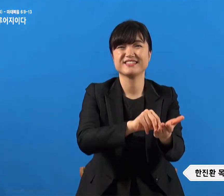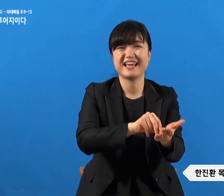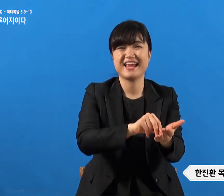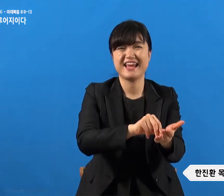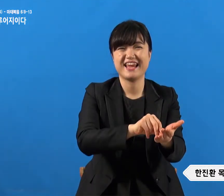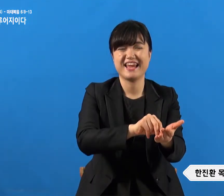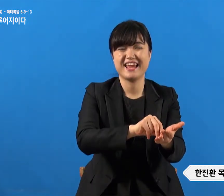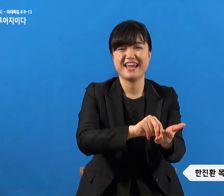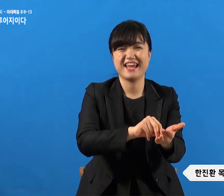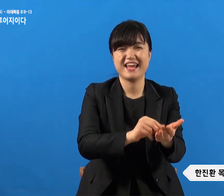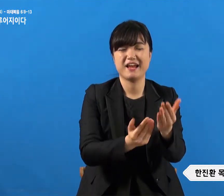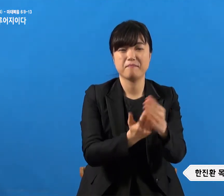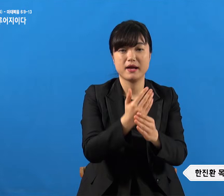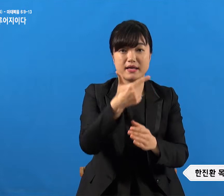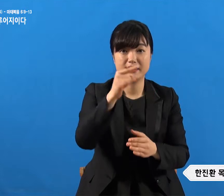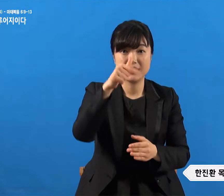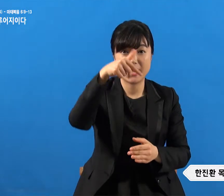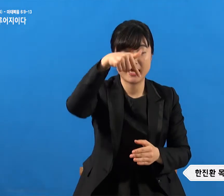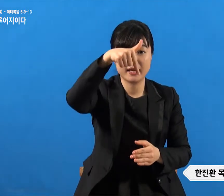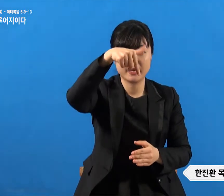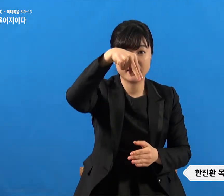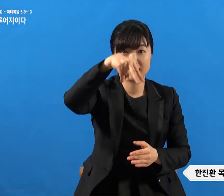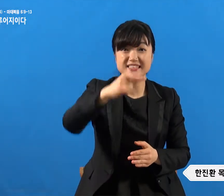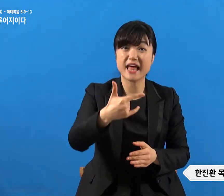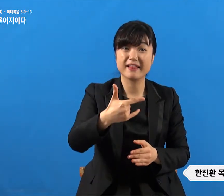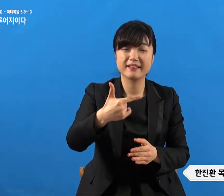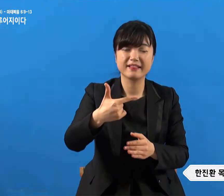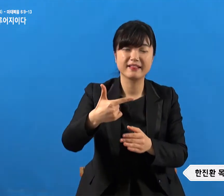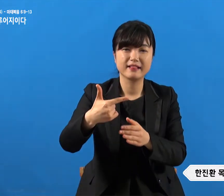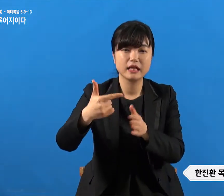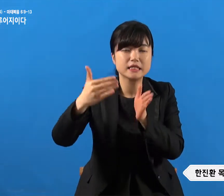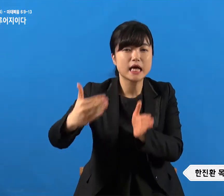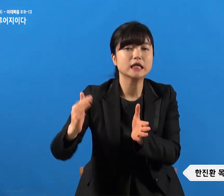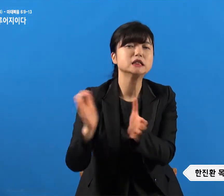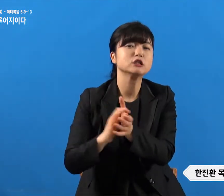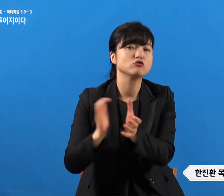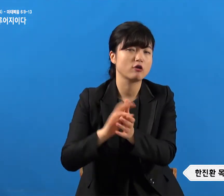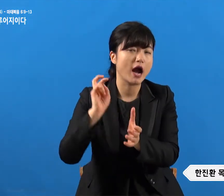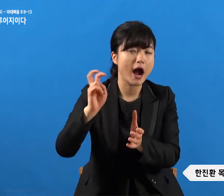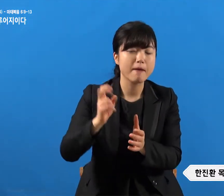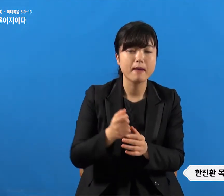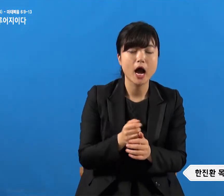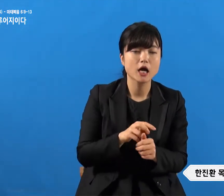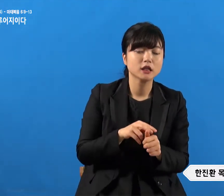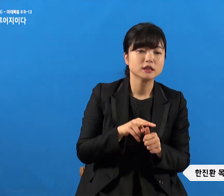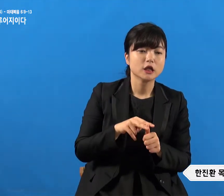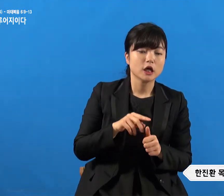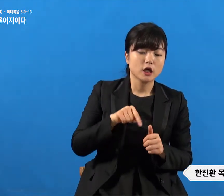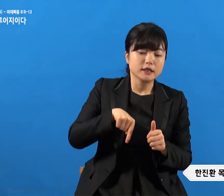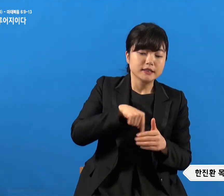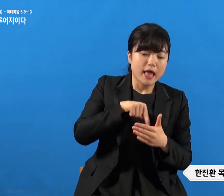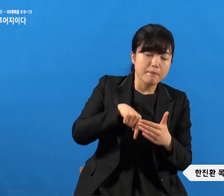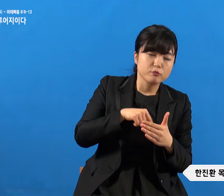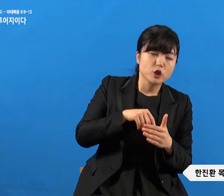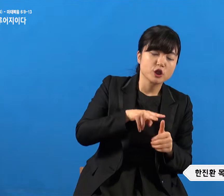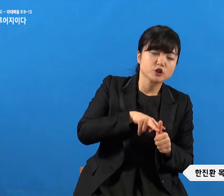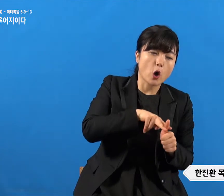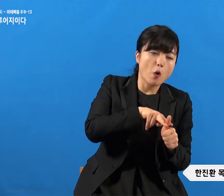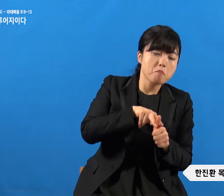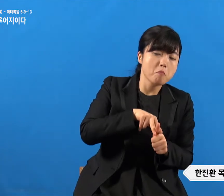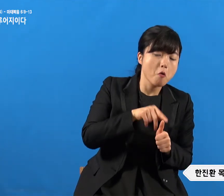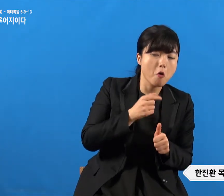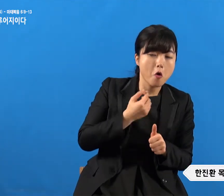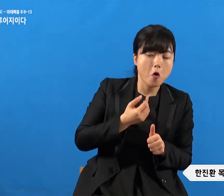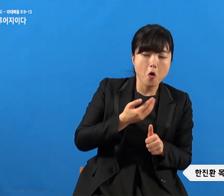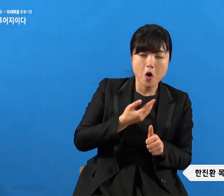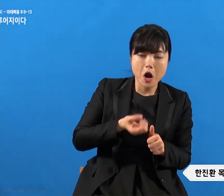있습니다. 그분은 넥센 회장하고는 친구니까 아마 내부자 정보를 이용해서 대박을 터뜨린 것